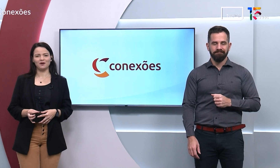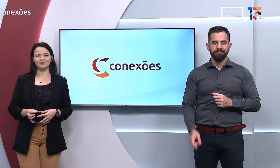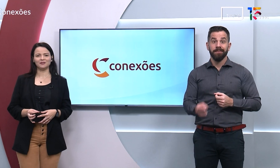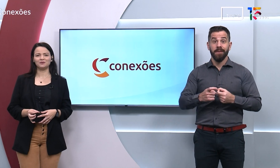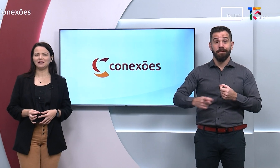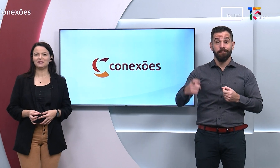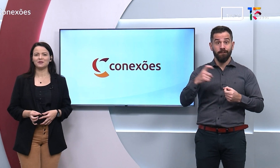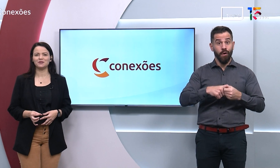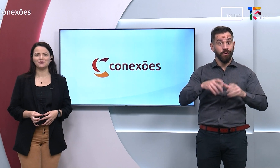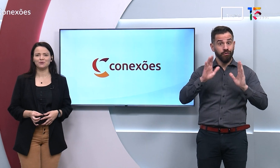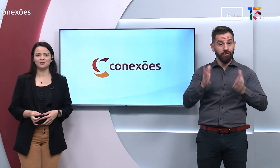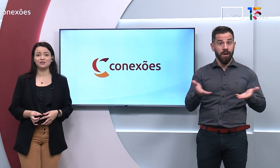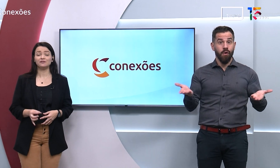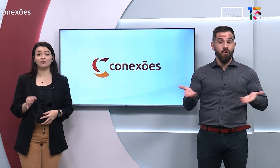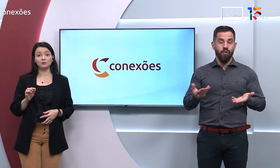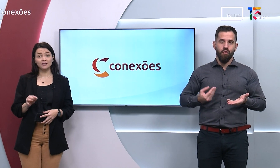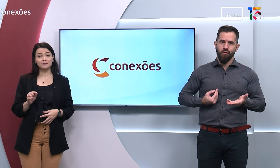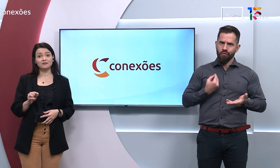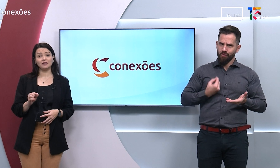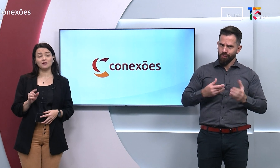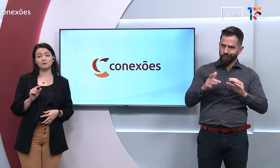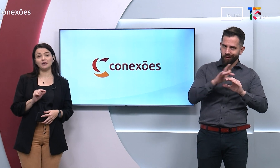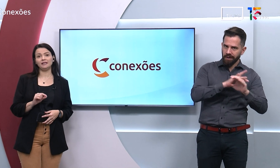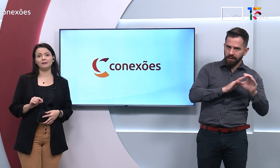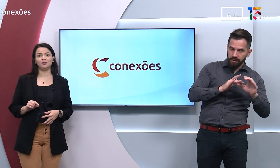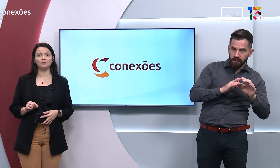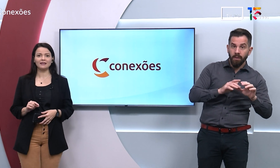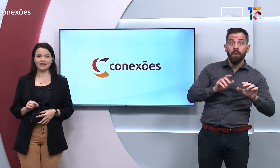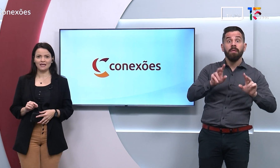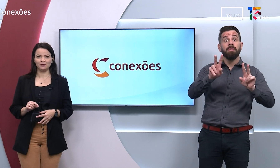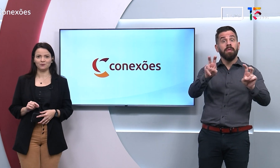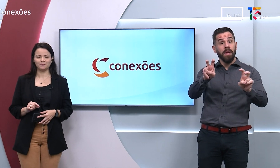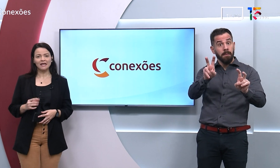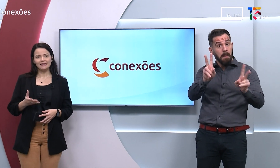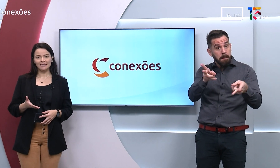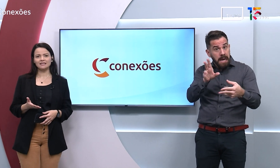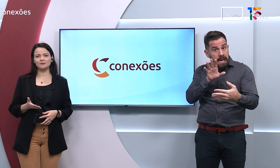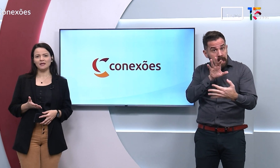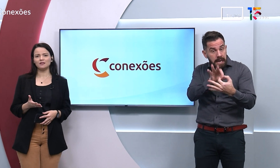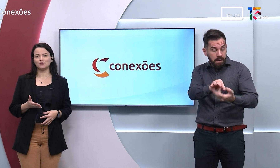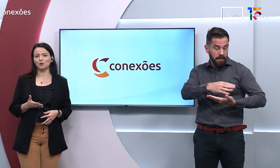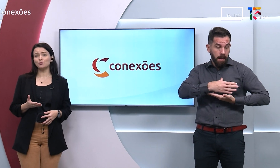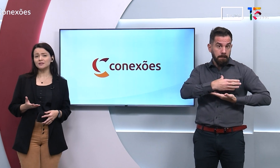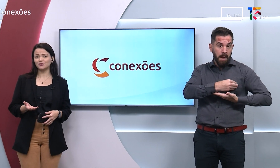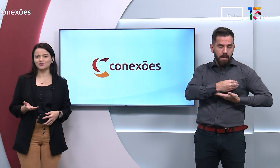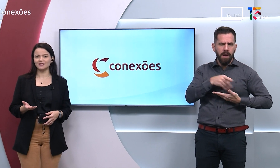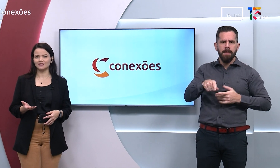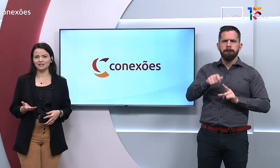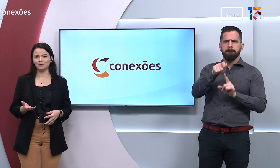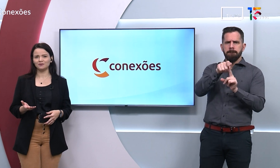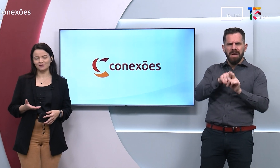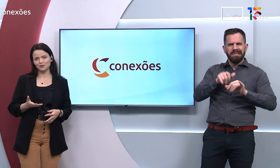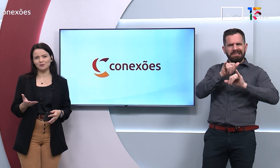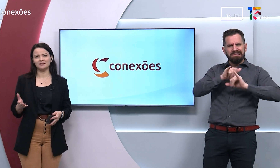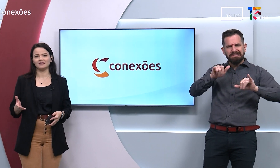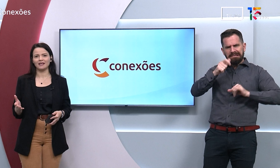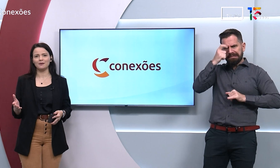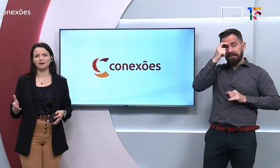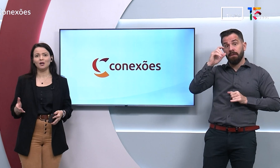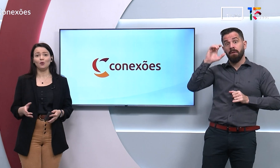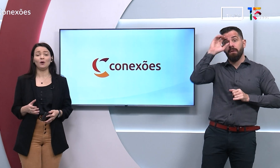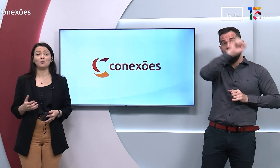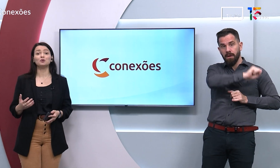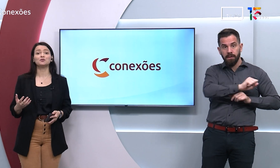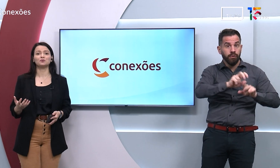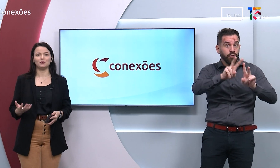Estamos de volta com Conexões de hoje. Voltamos a falar sobre aleitamento materno. Nesse mês de conscientização, né, sobre esse